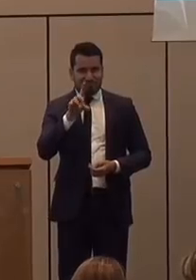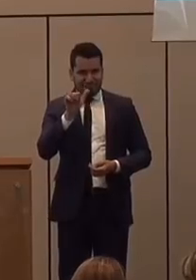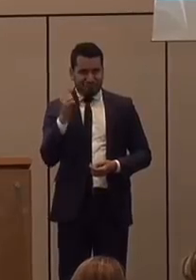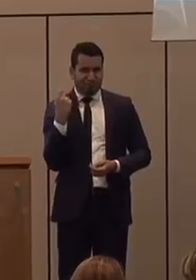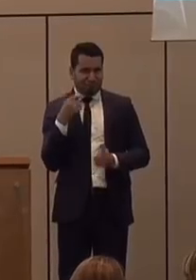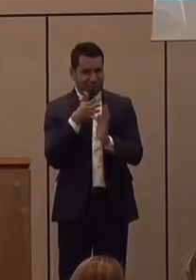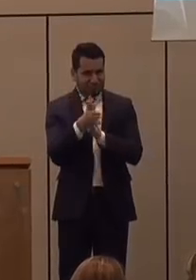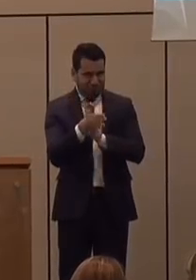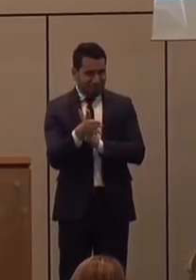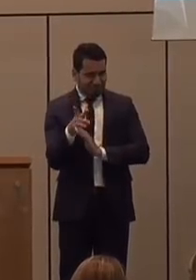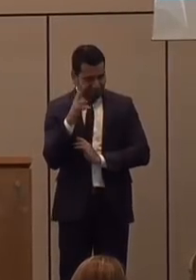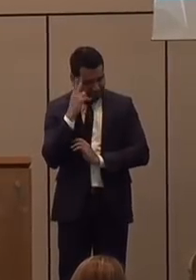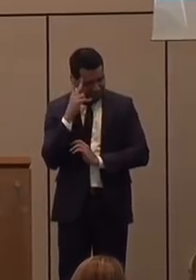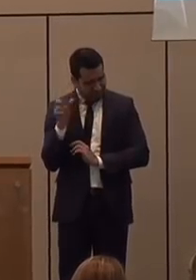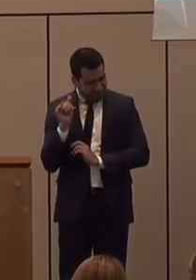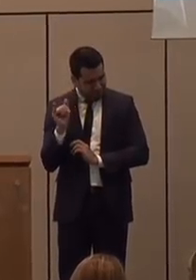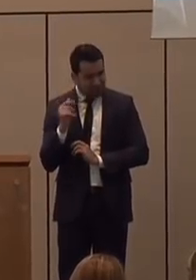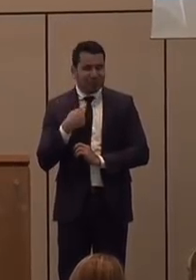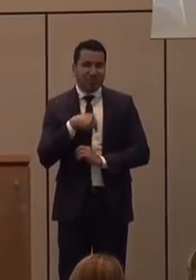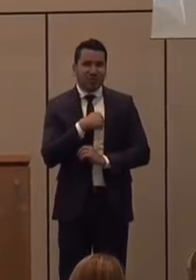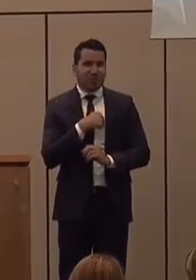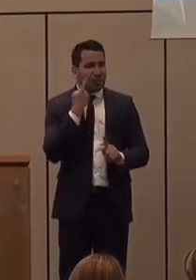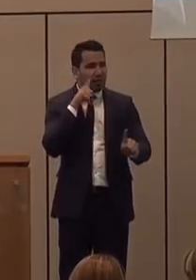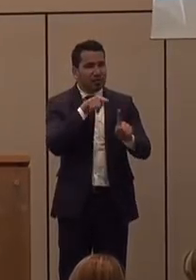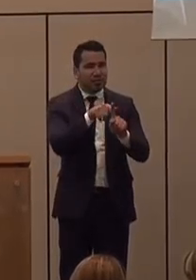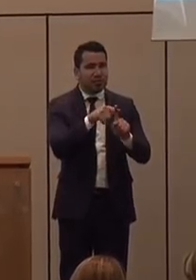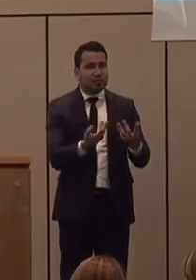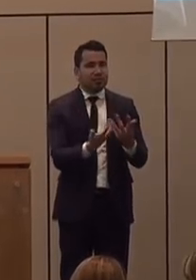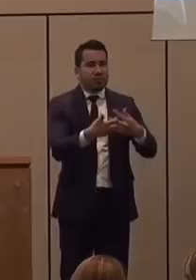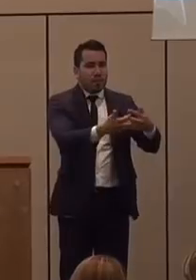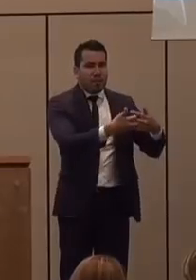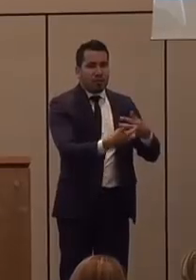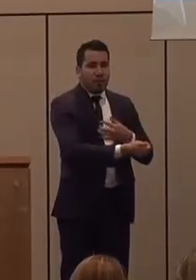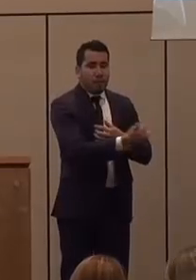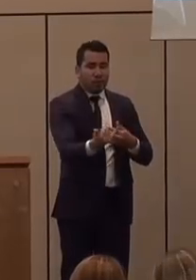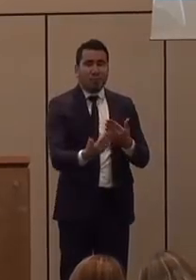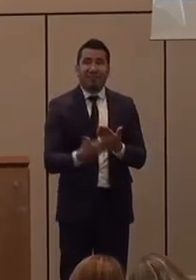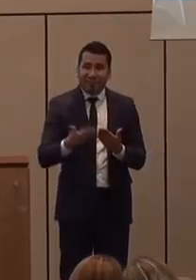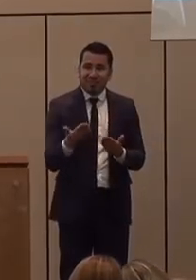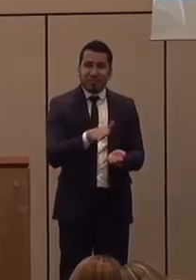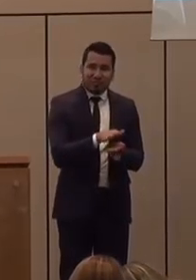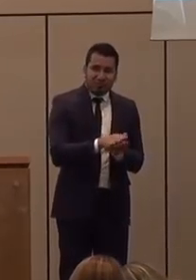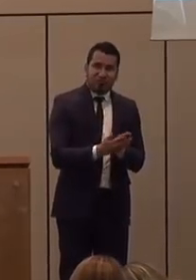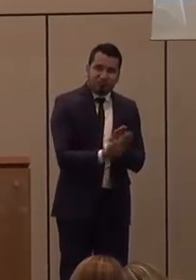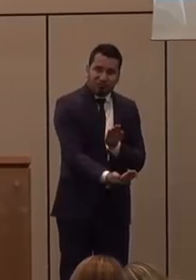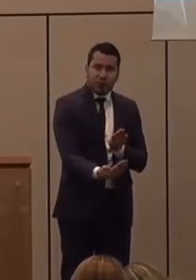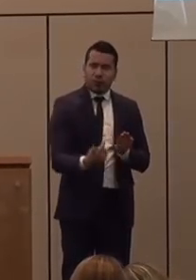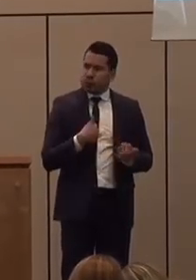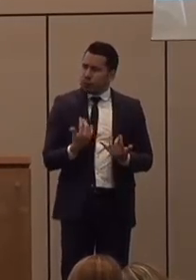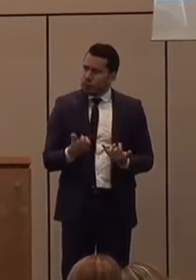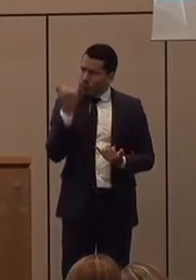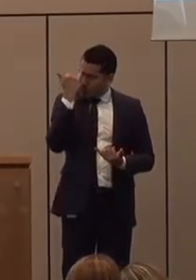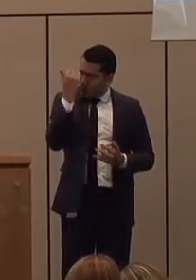y es que debemos buscar la manera de hacerle más fácil la vida a los empresarios y a los emprendedores para crear empresa